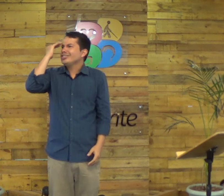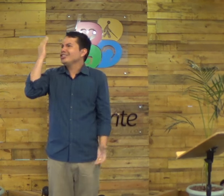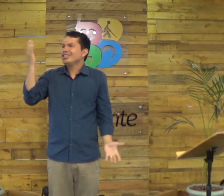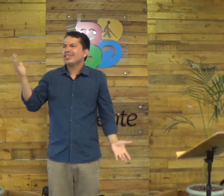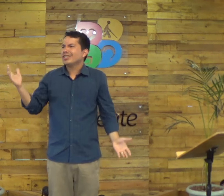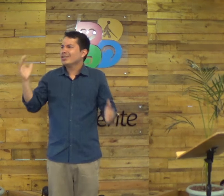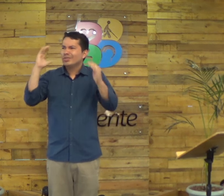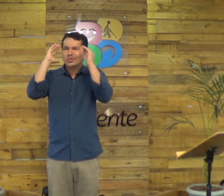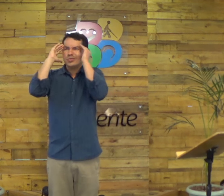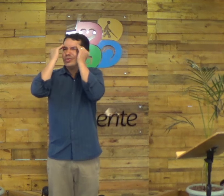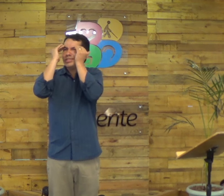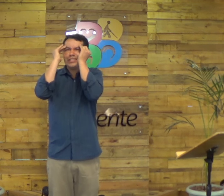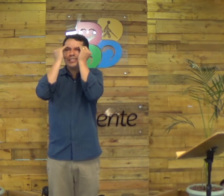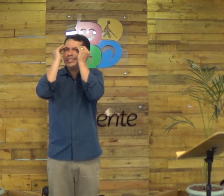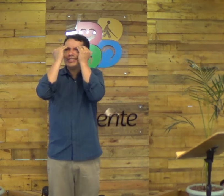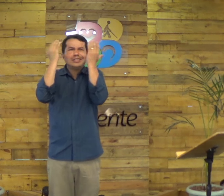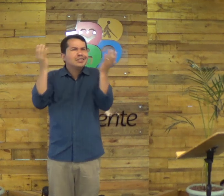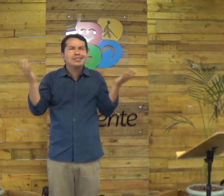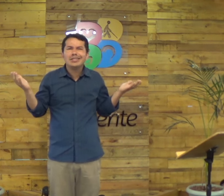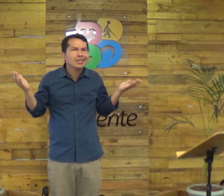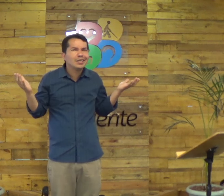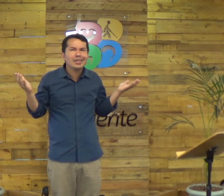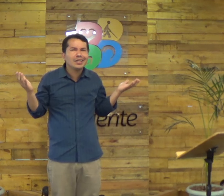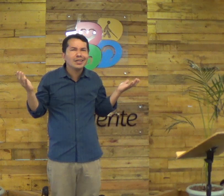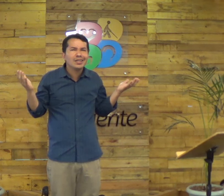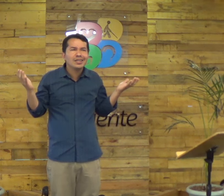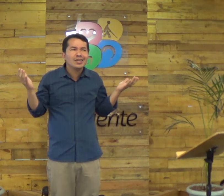eu não tava entendendo, o que tava acontecendo, eu não tava entendendo,